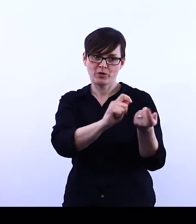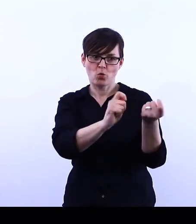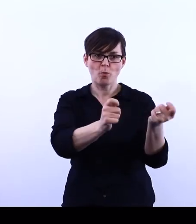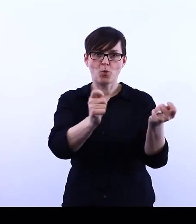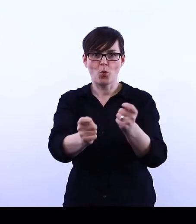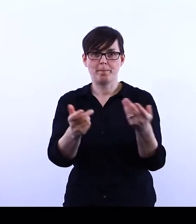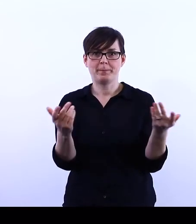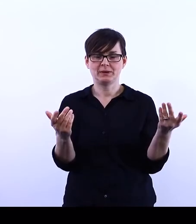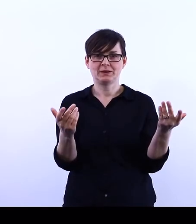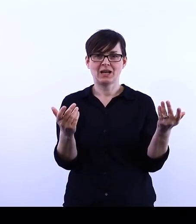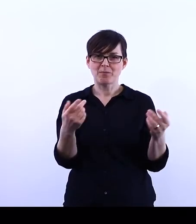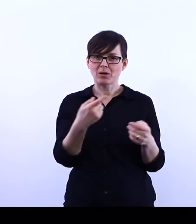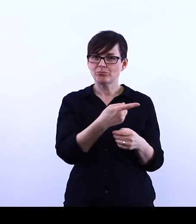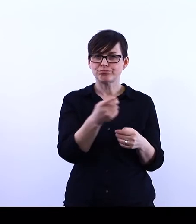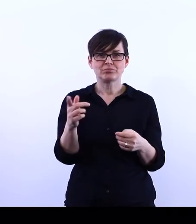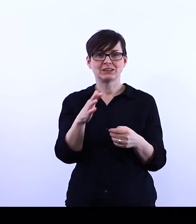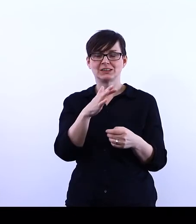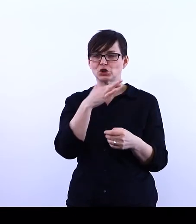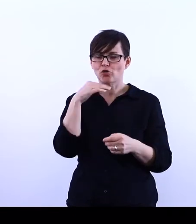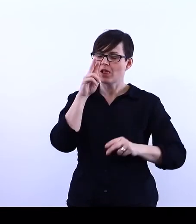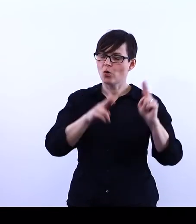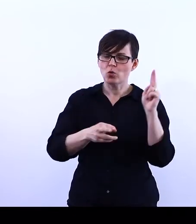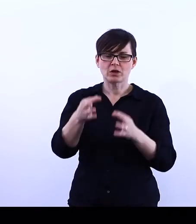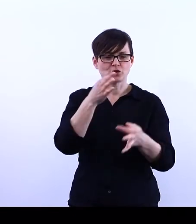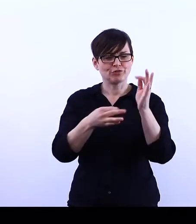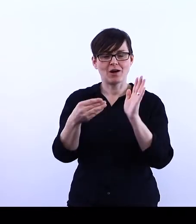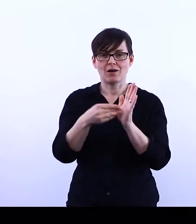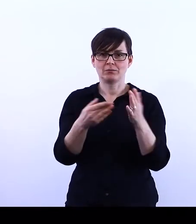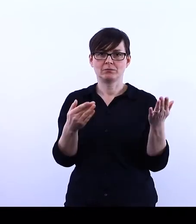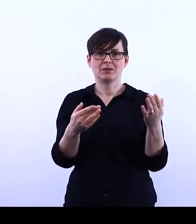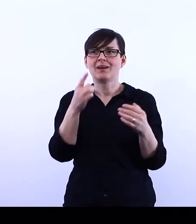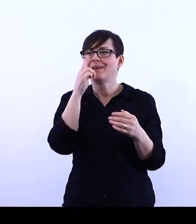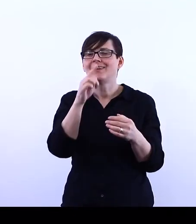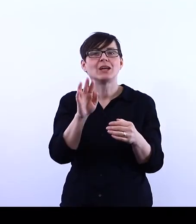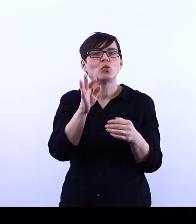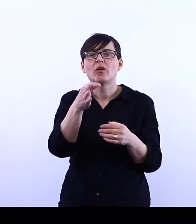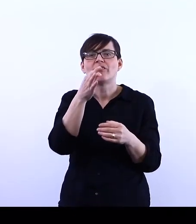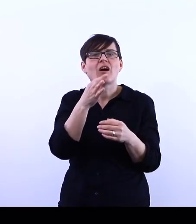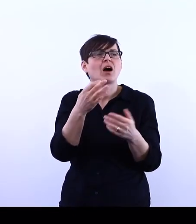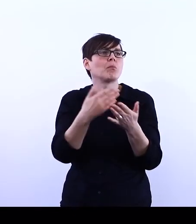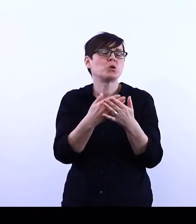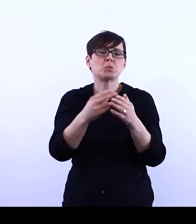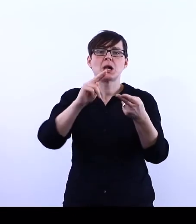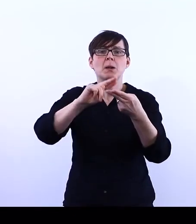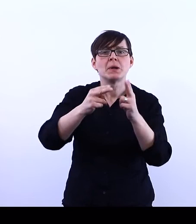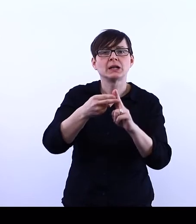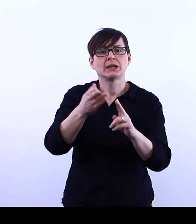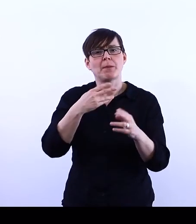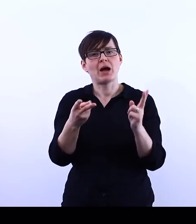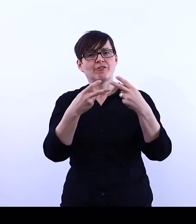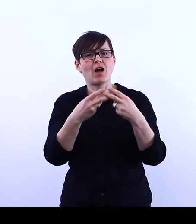viele unterschiedliche Fragen aufgeworfen. Also nicht nur, wie kann ich Mitglieder an Entscheidungsprozessen in meinem Verein